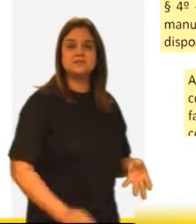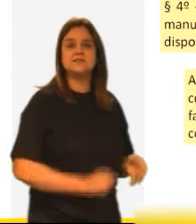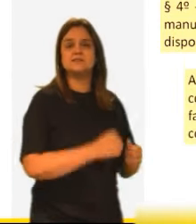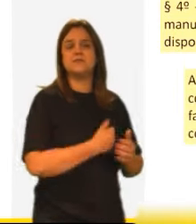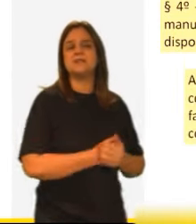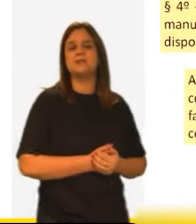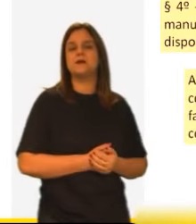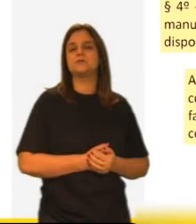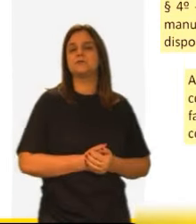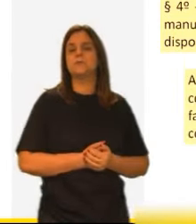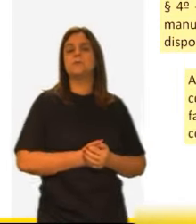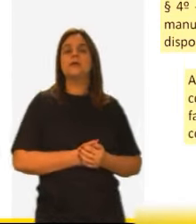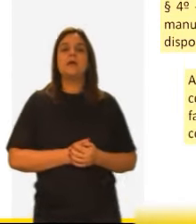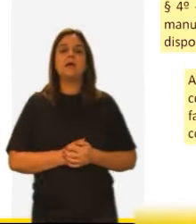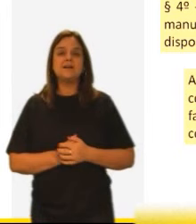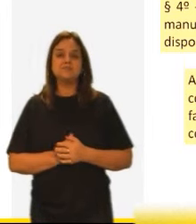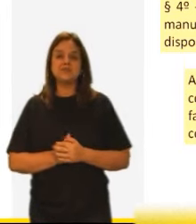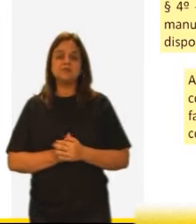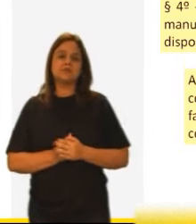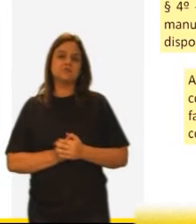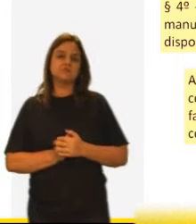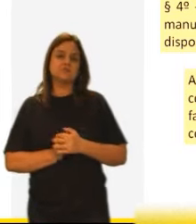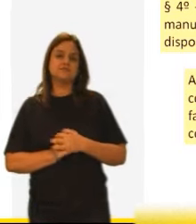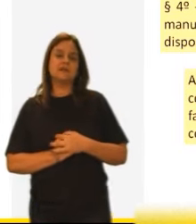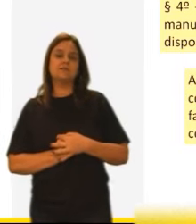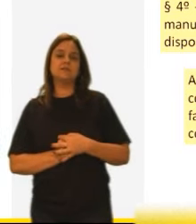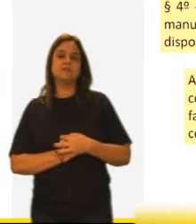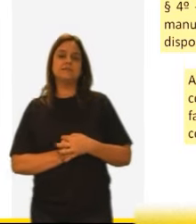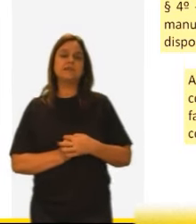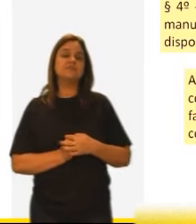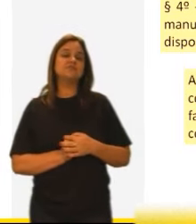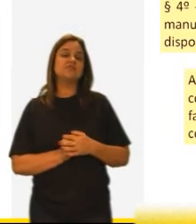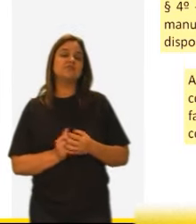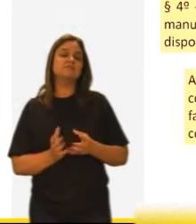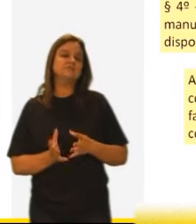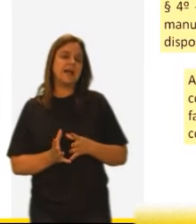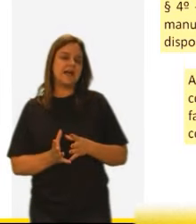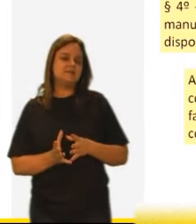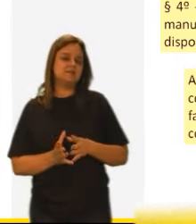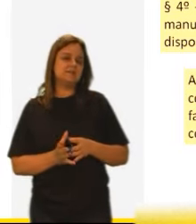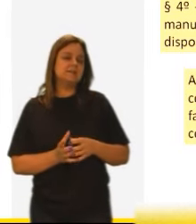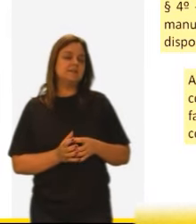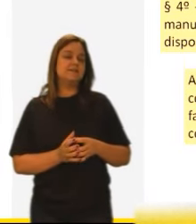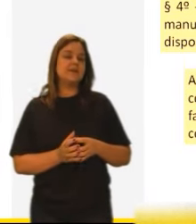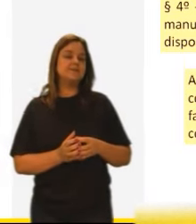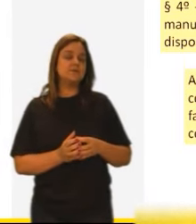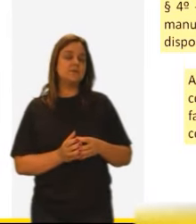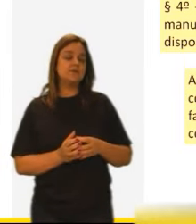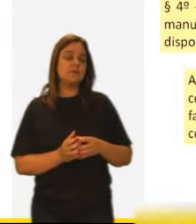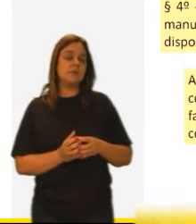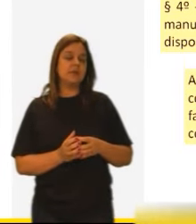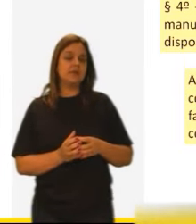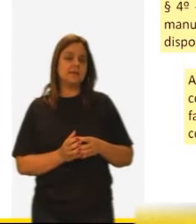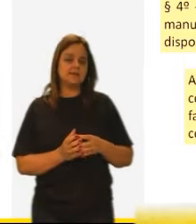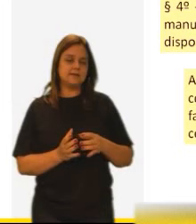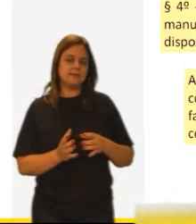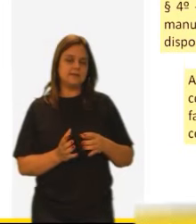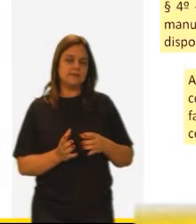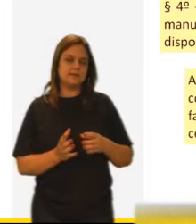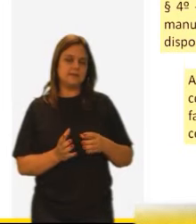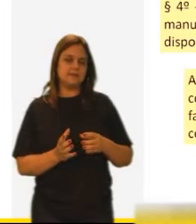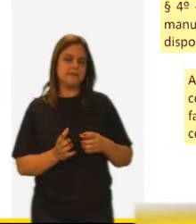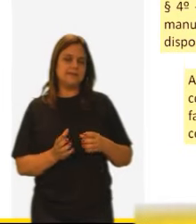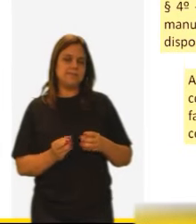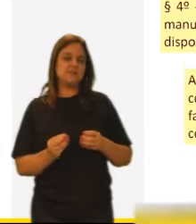O artigo 154.1 é o artigo da Constituição que trata do direito tributário, que fala sobre